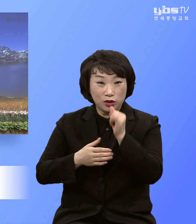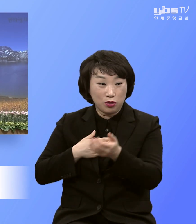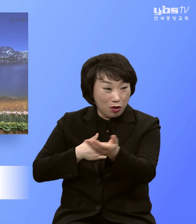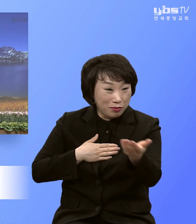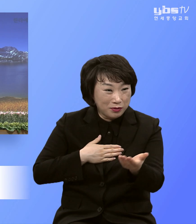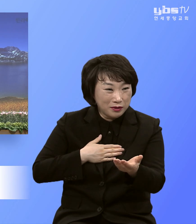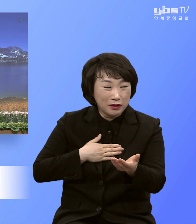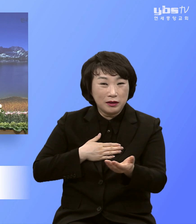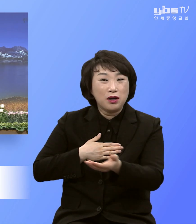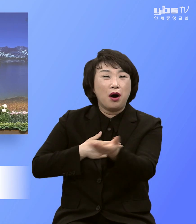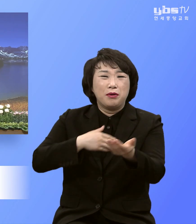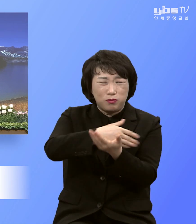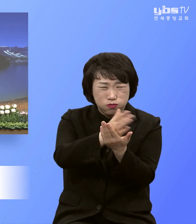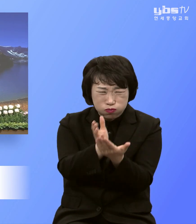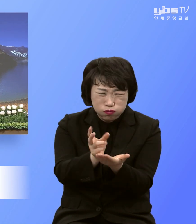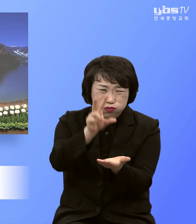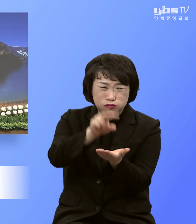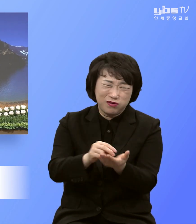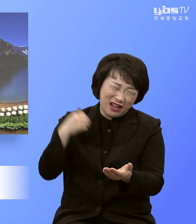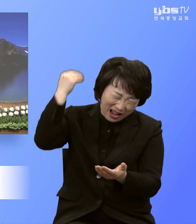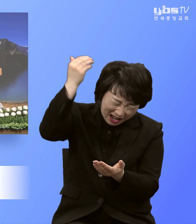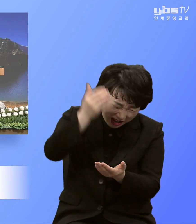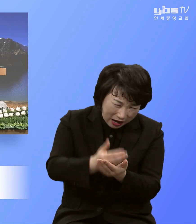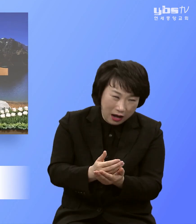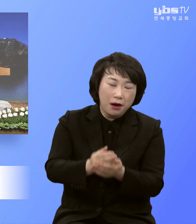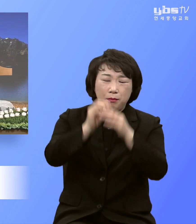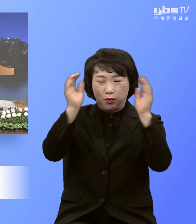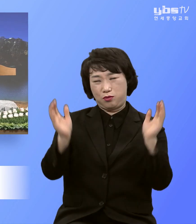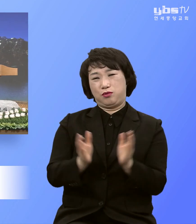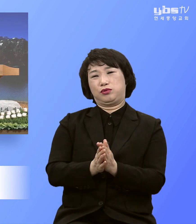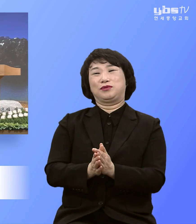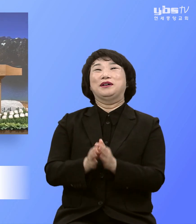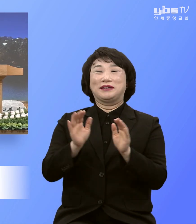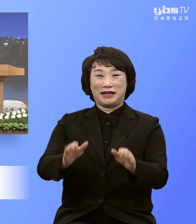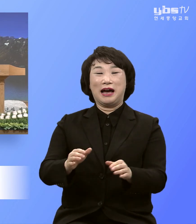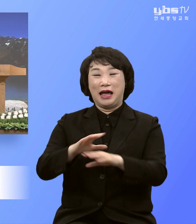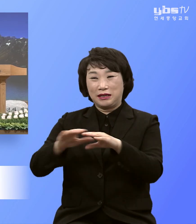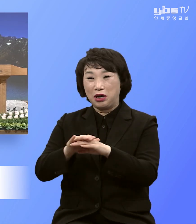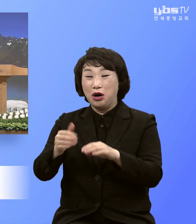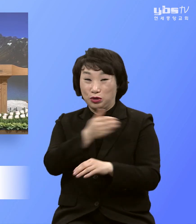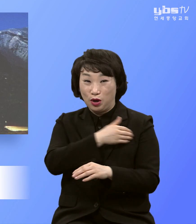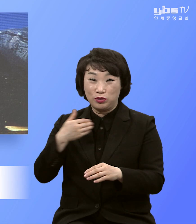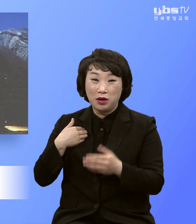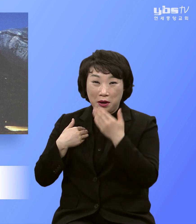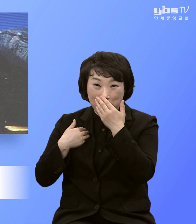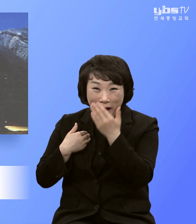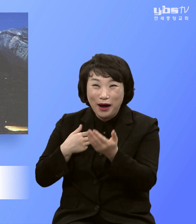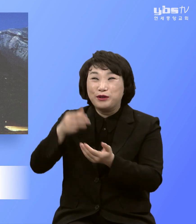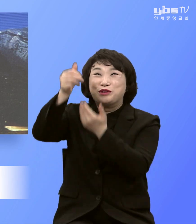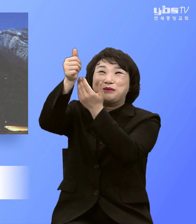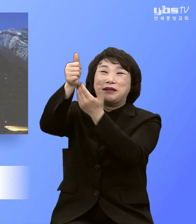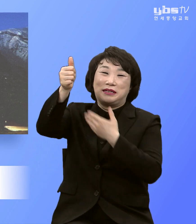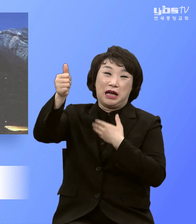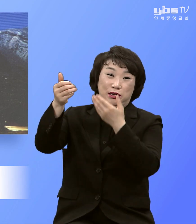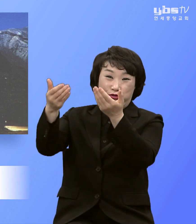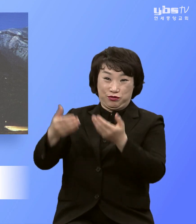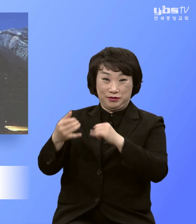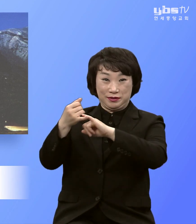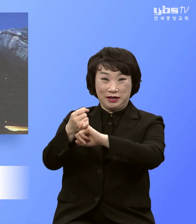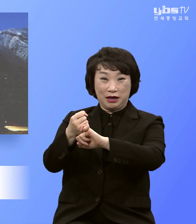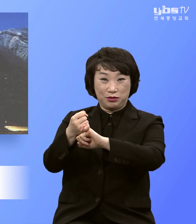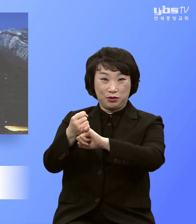여러분의 수많은 문제를 다 능히 해결할 수 있는 주님이 내게 주신